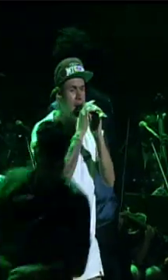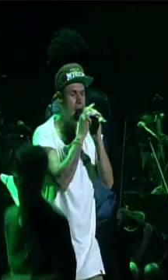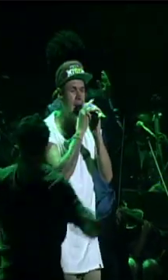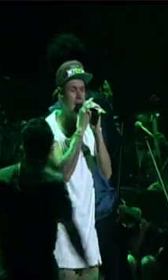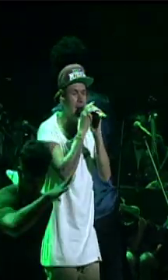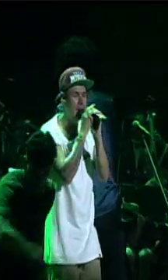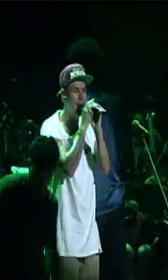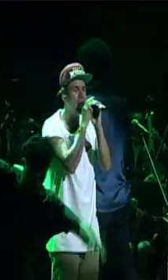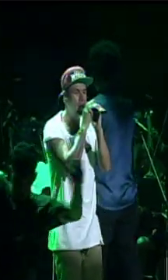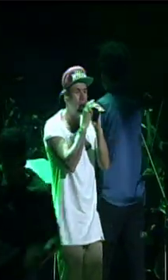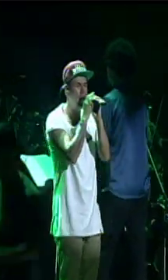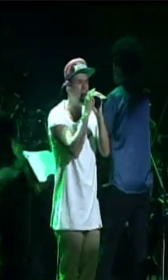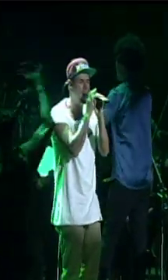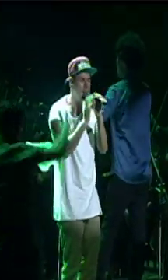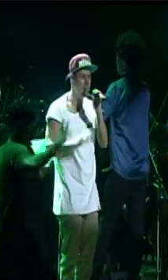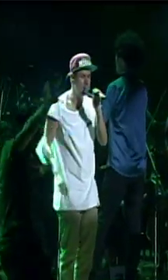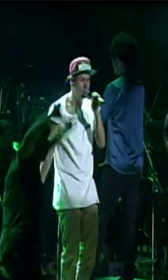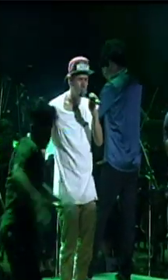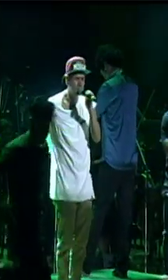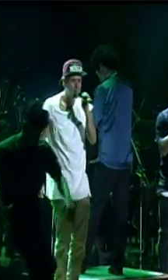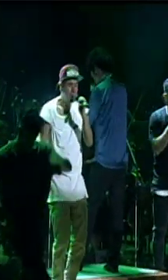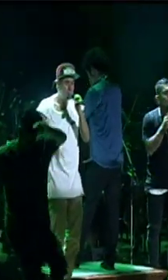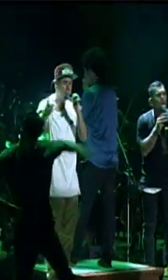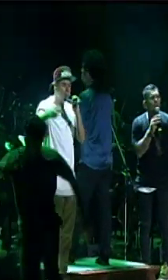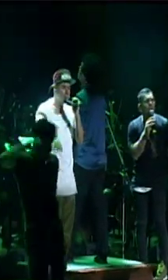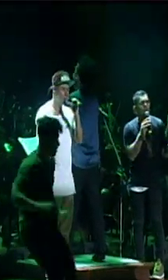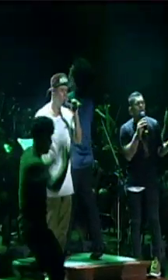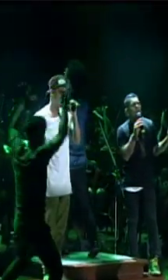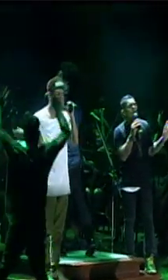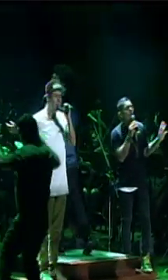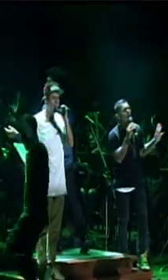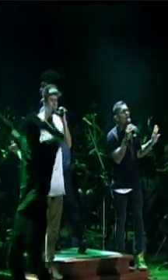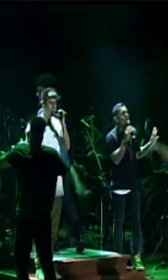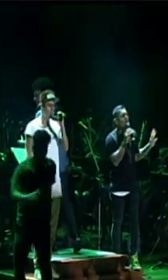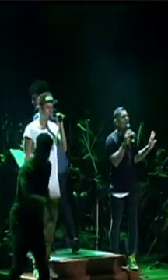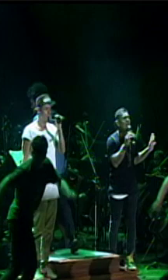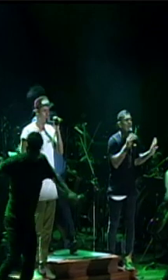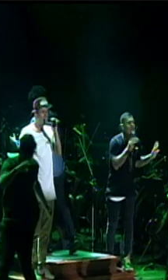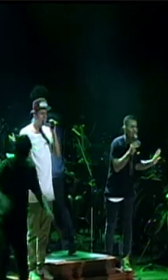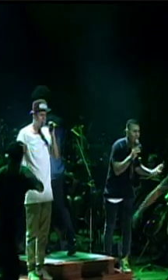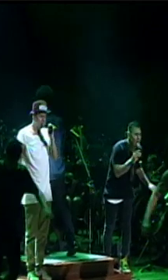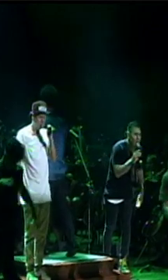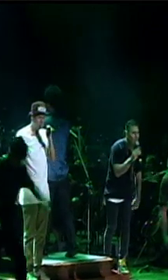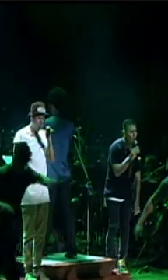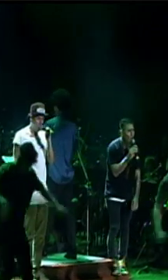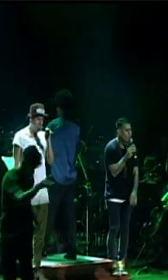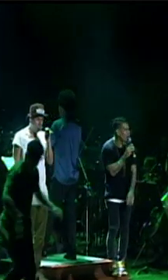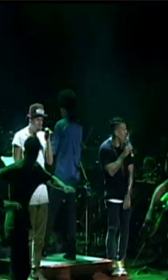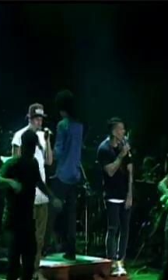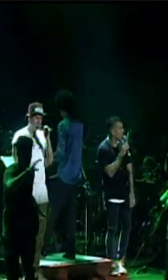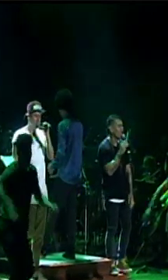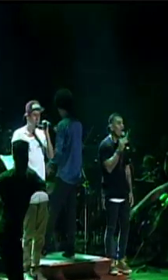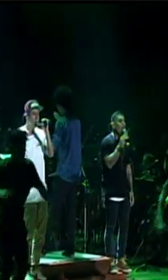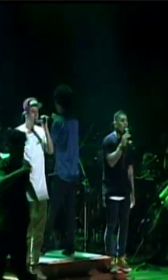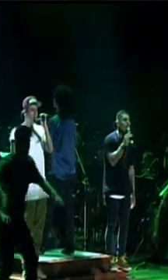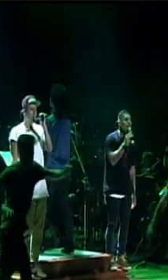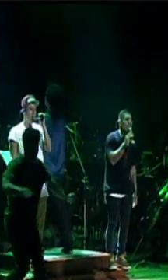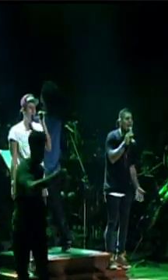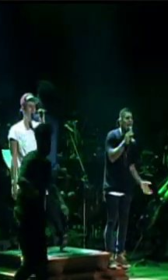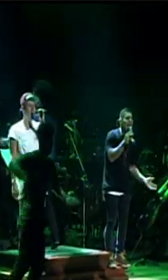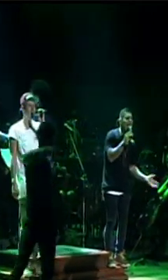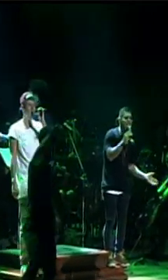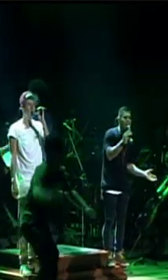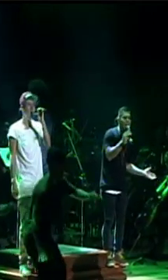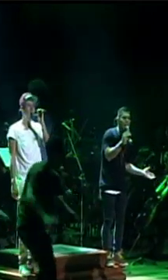calle, en la esquina o en el callejón. Cuida tu lengua, bro, el tiempo es cómelo. Porque